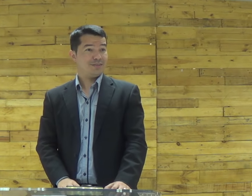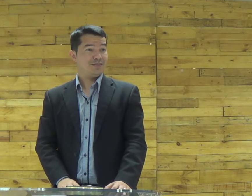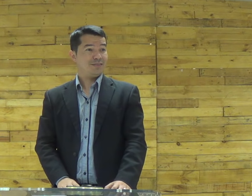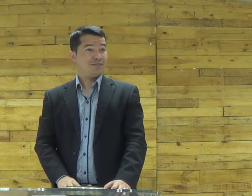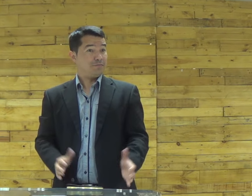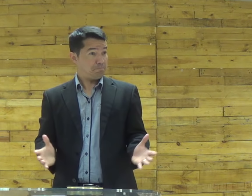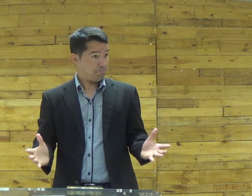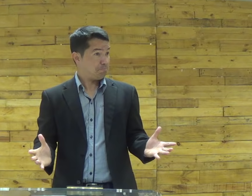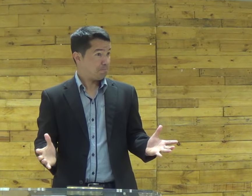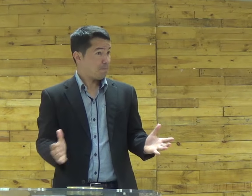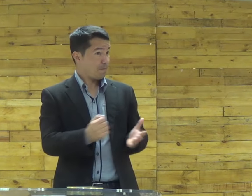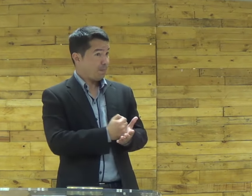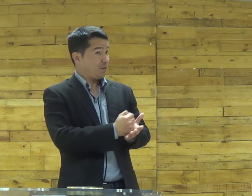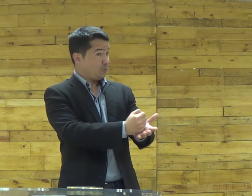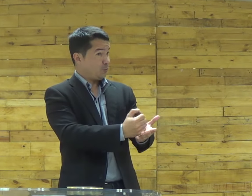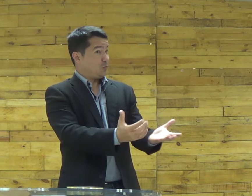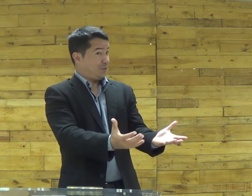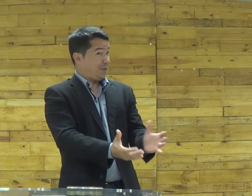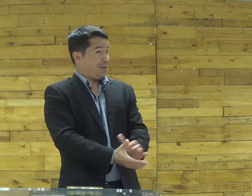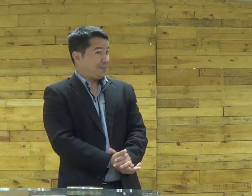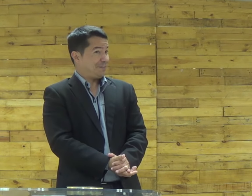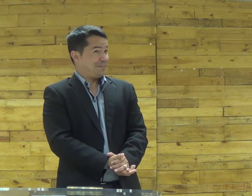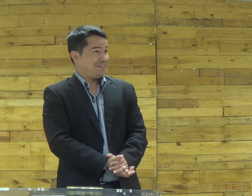né? intelectual